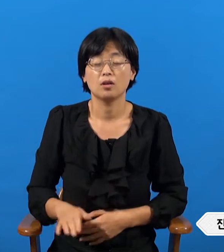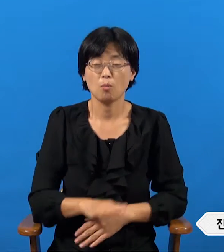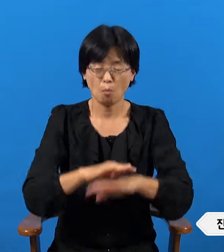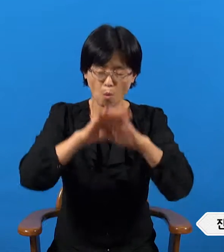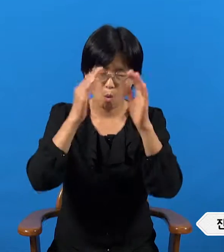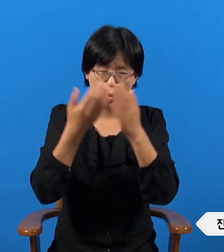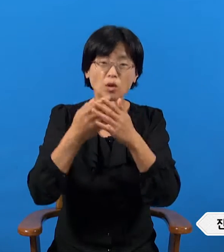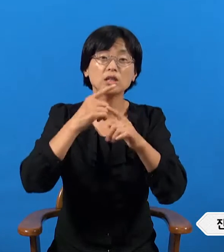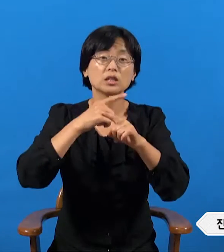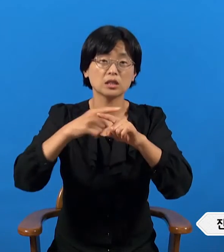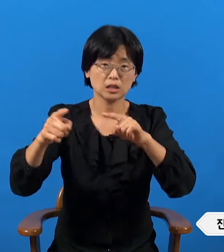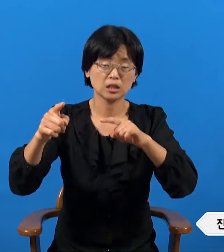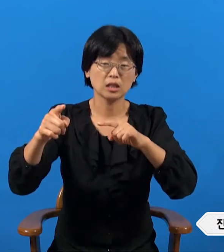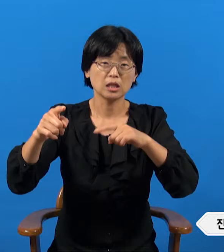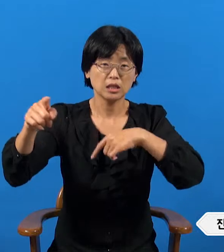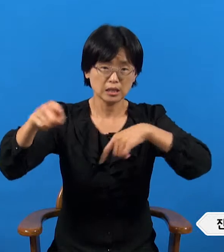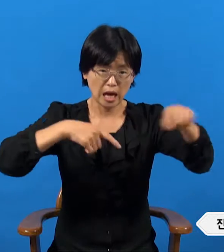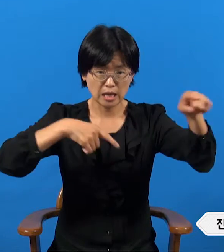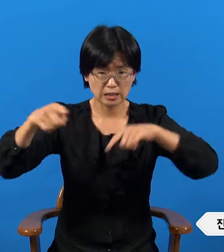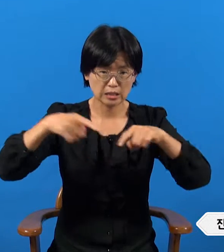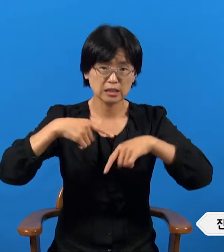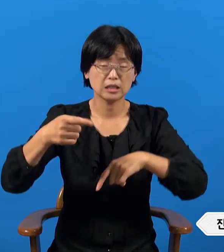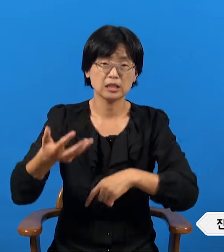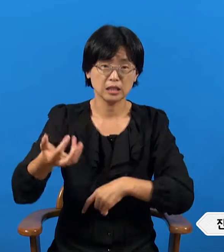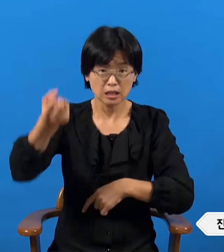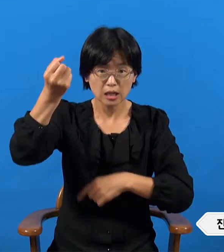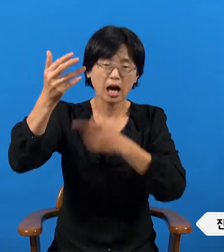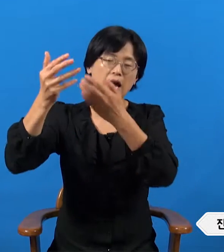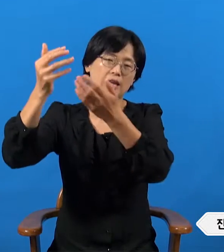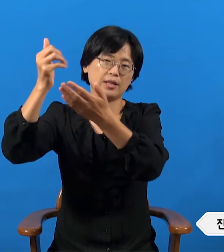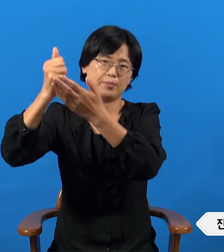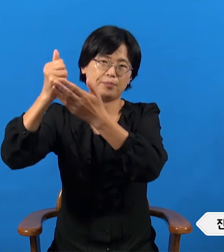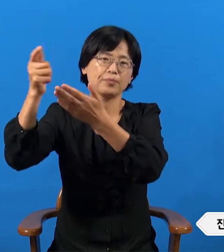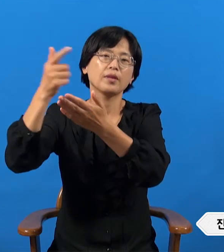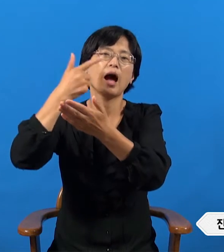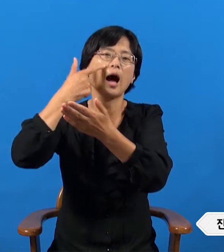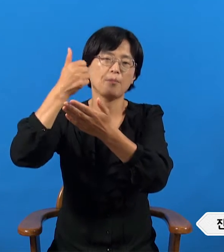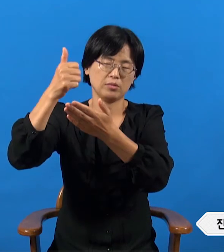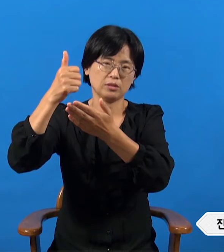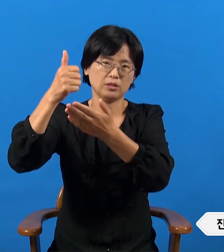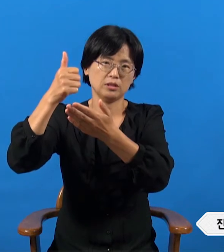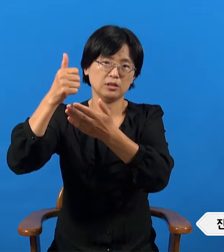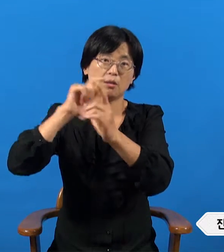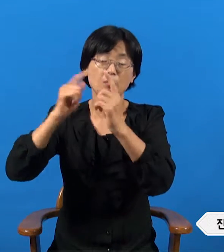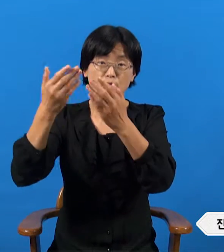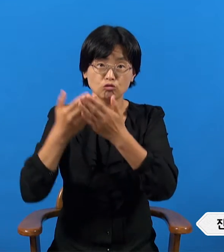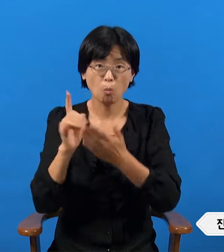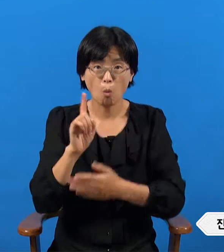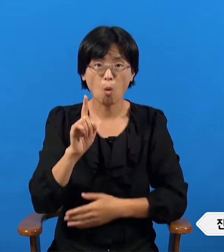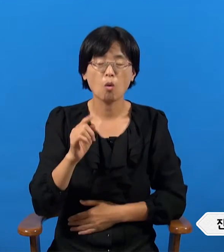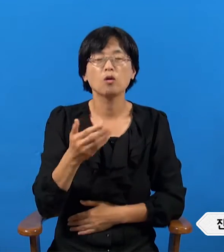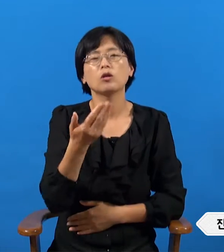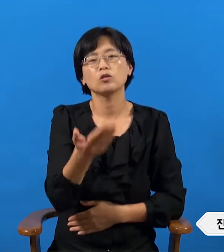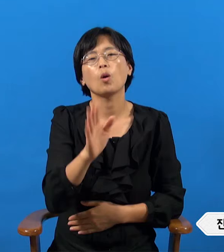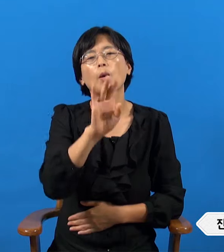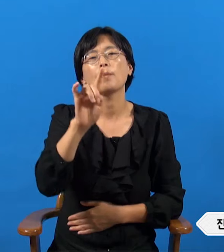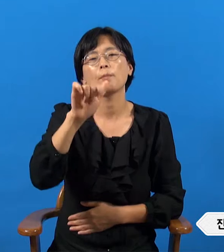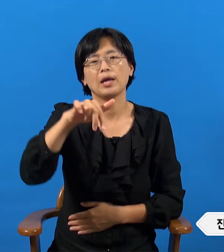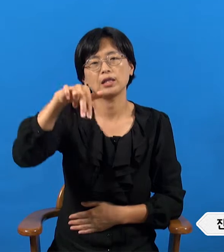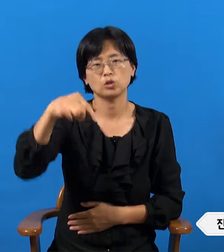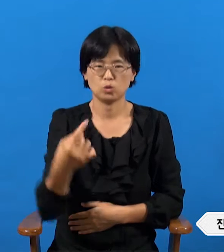것을 다스리시는 하나님, 그분이 우리에게 말씀합니다. 넌 백조야. 내가